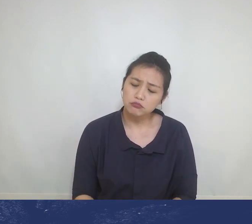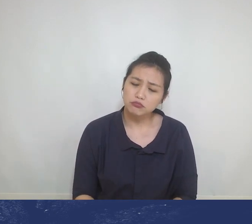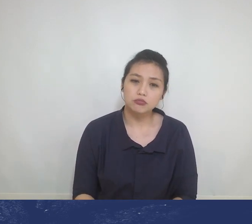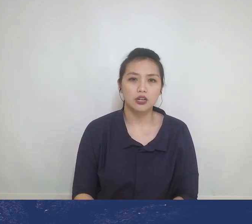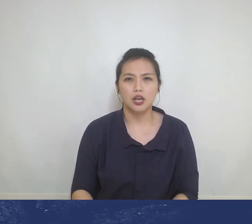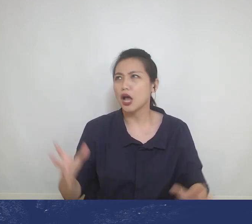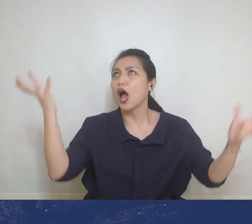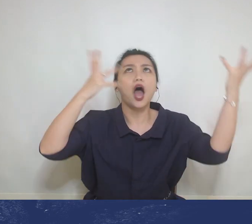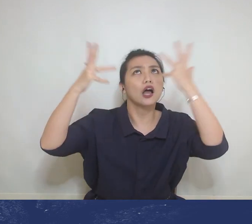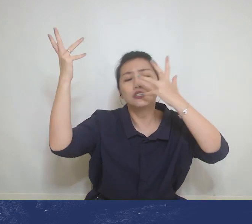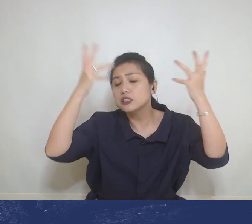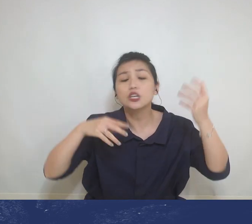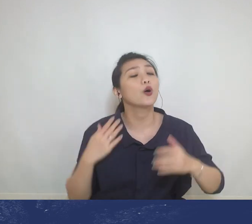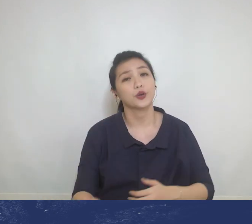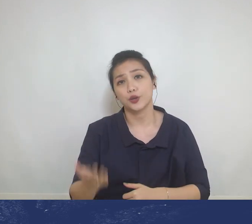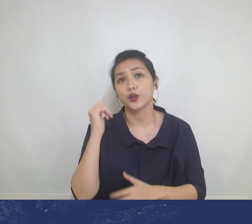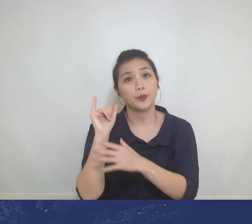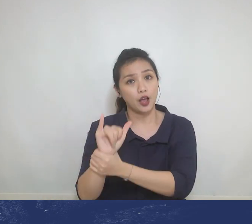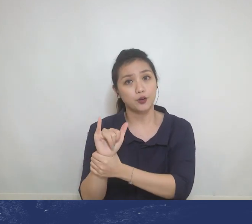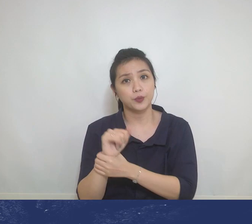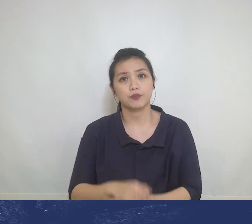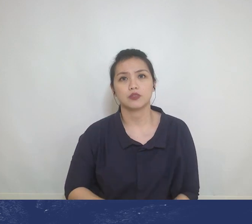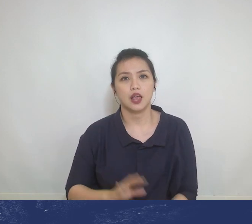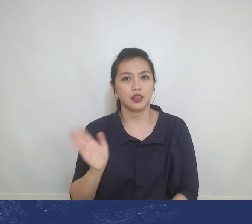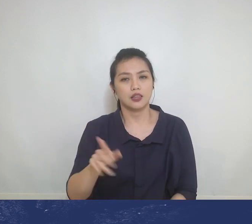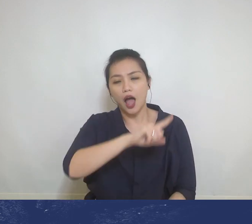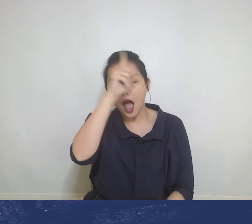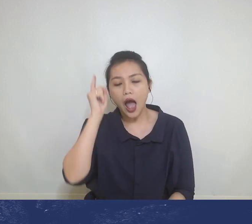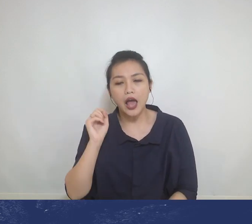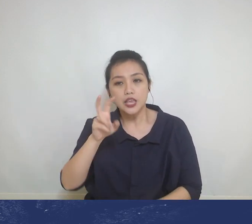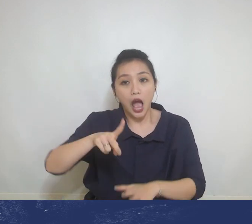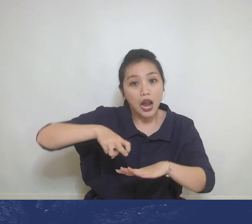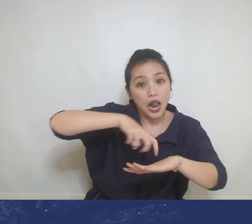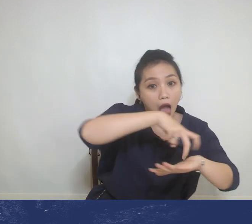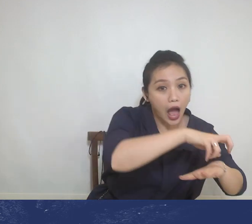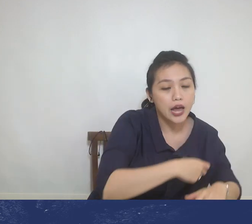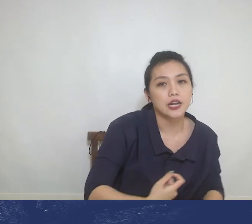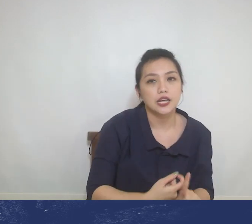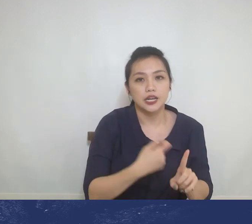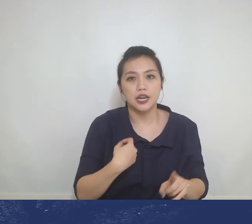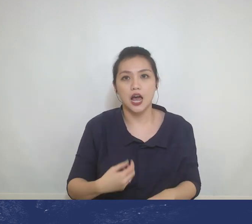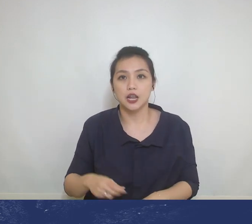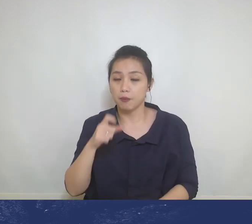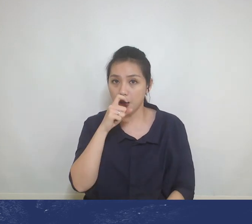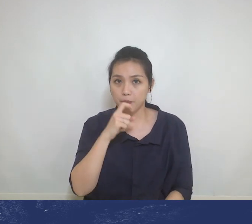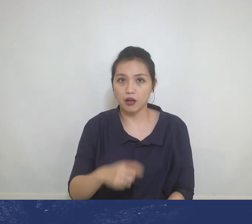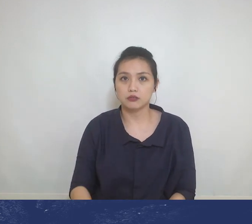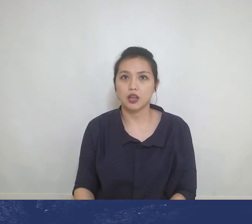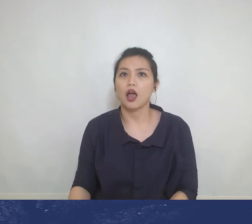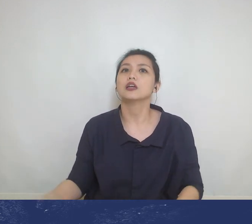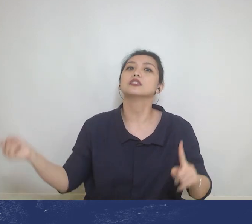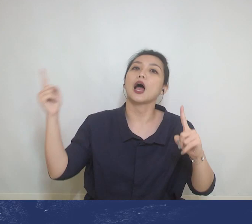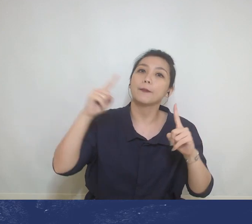Kasihan maksudnya ini benar-benar porak-poranda, dia bukan cuma lari dari papanya, lari dari Esau, sampai ke Laban pun